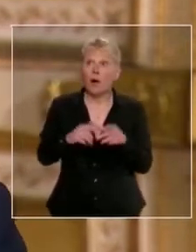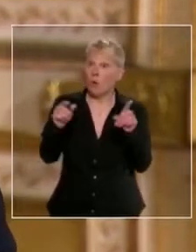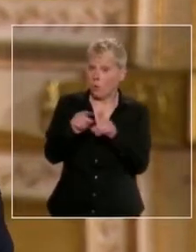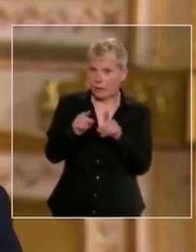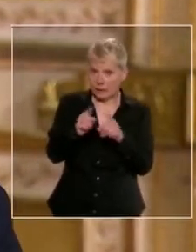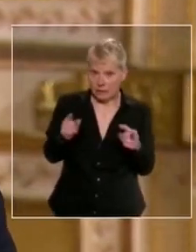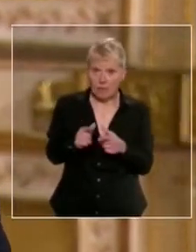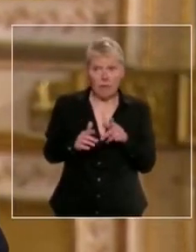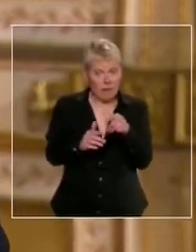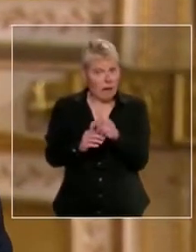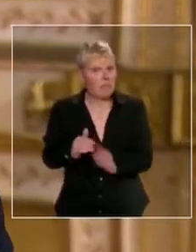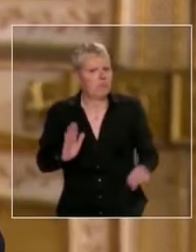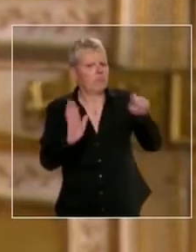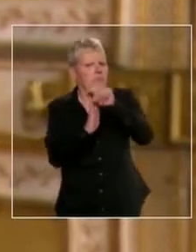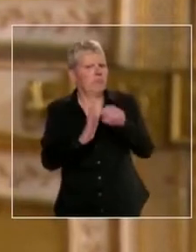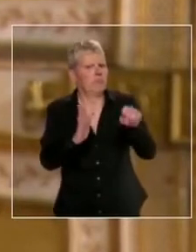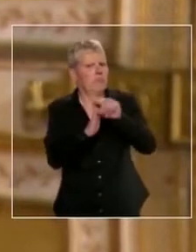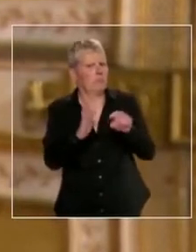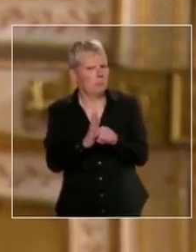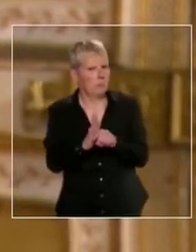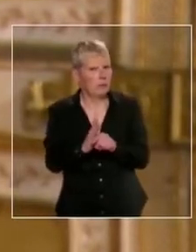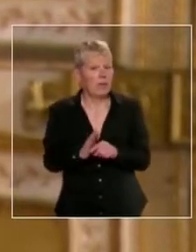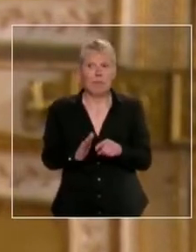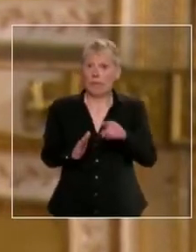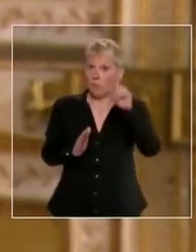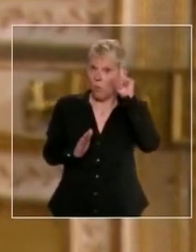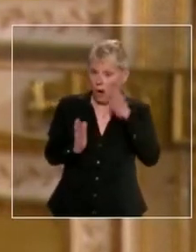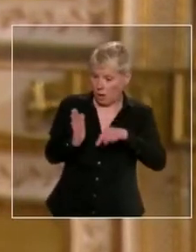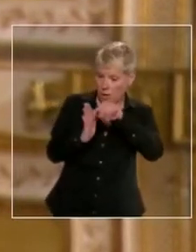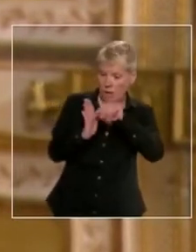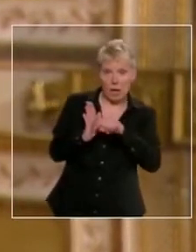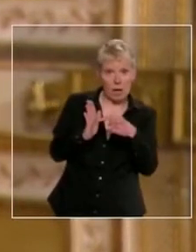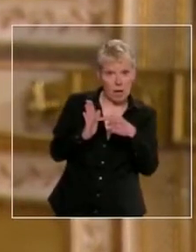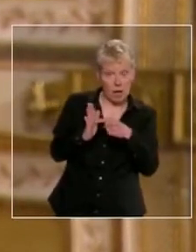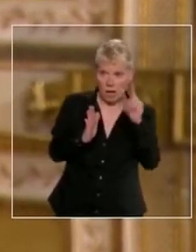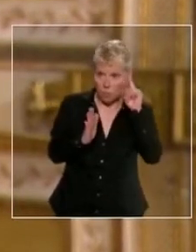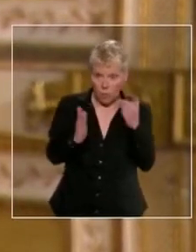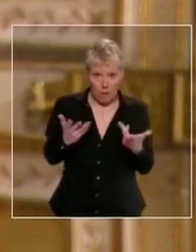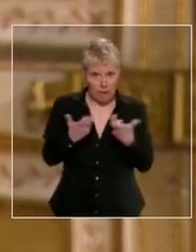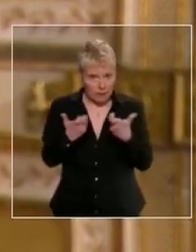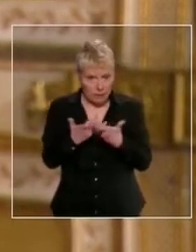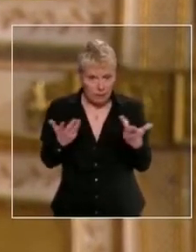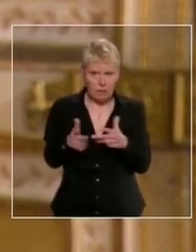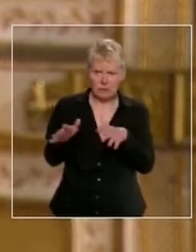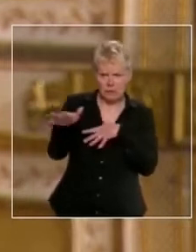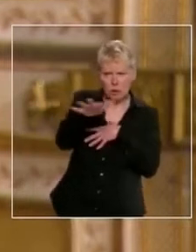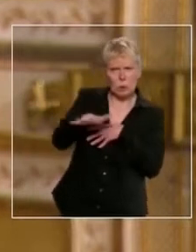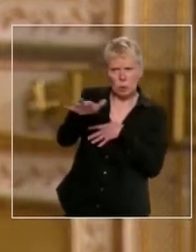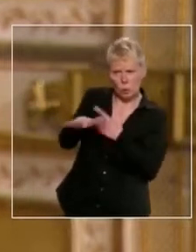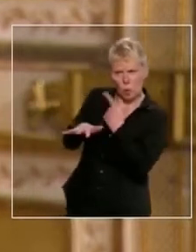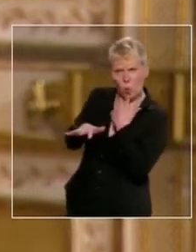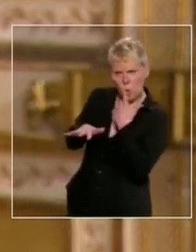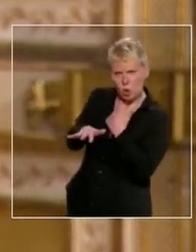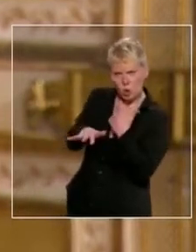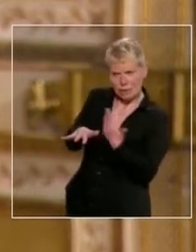λάβουμε μέτρα. Αλλά θα πρέπει να ληφθούν ώστε να μειωθούν οι μετακινήσεις ανάμεσα στις περιοχές που έχουν μολυνθεί και σε αυτές που δεν έχουν μολυνθεί.